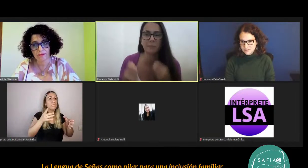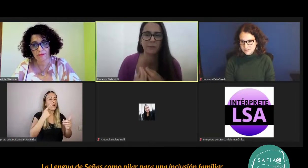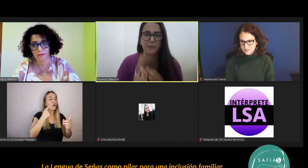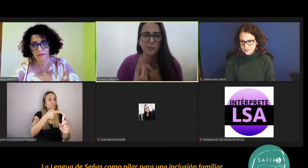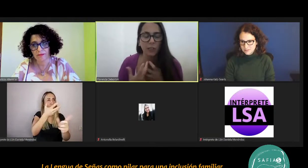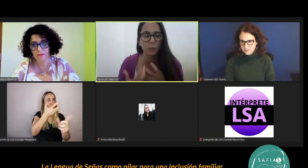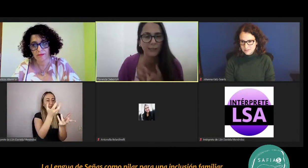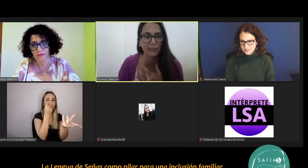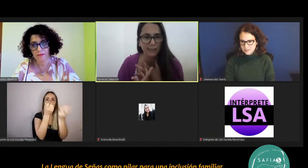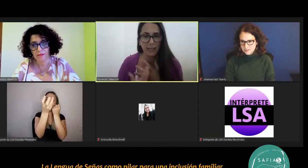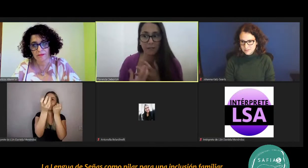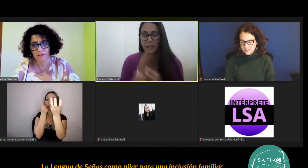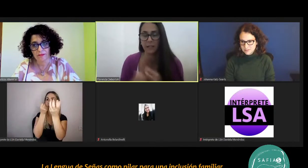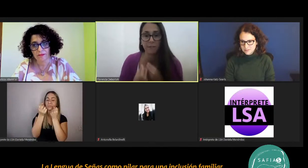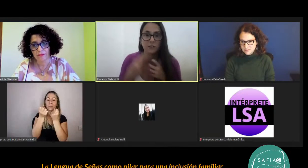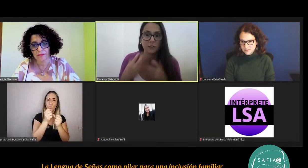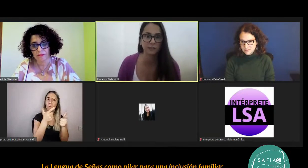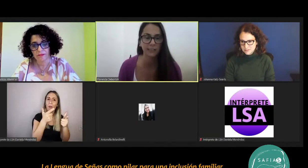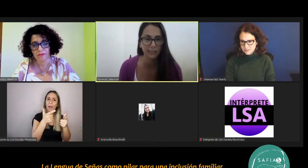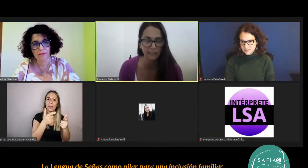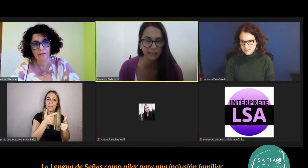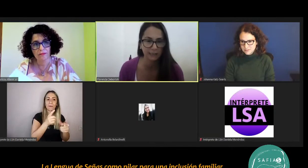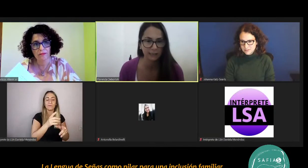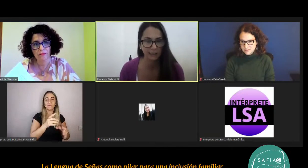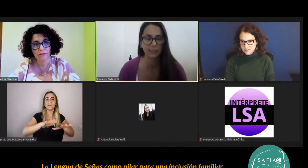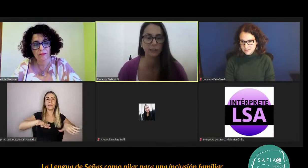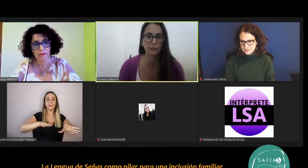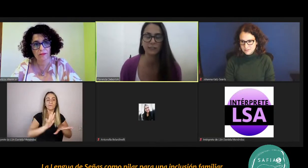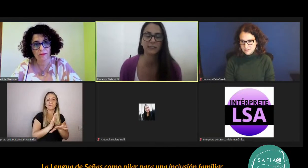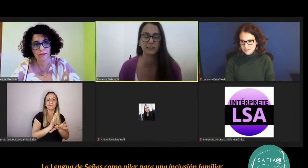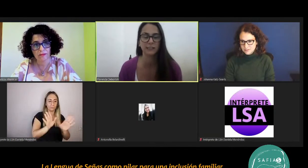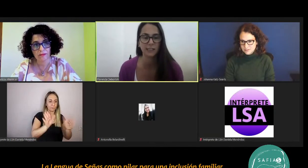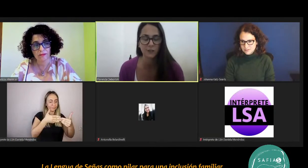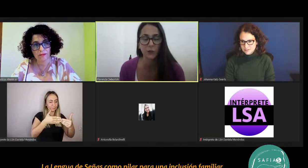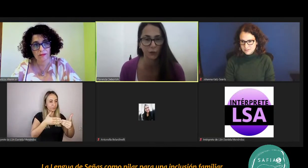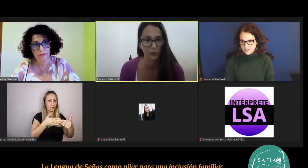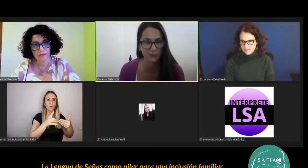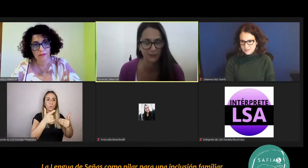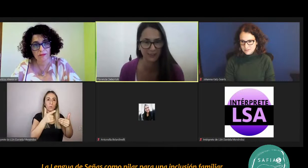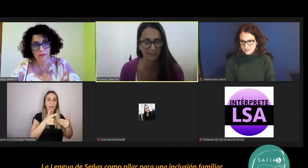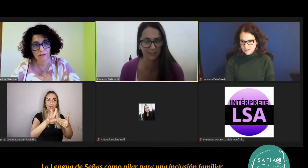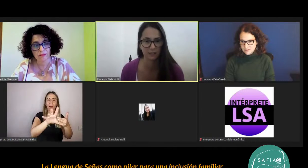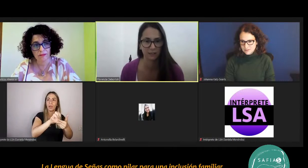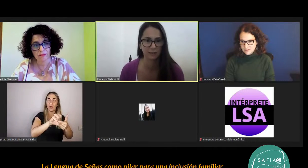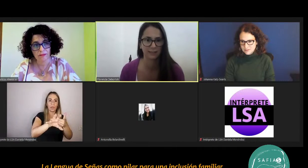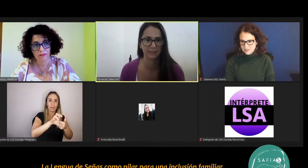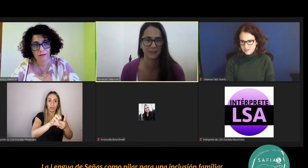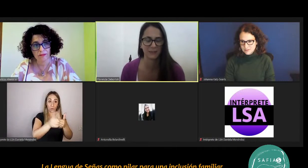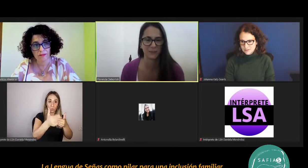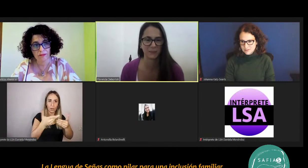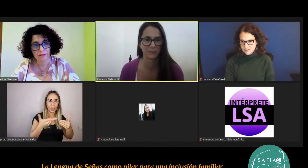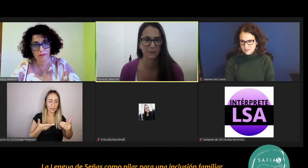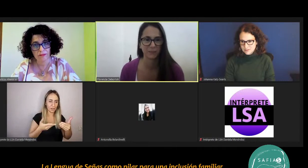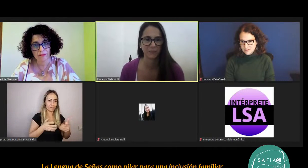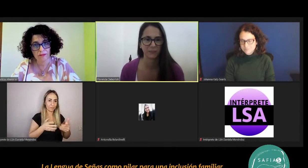es esa privación lingüística y qué efectos tiene en estos niños y niñas sordos?